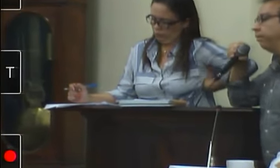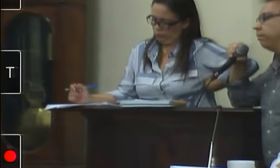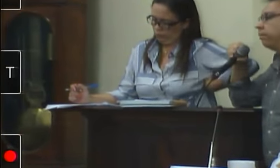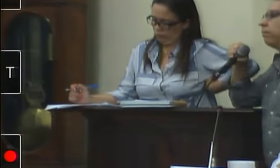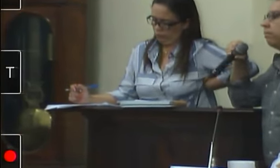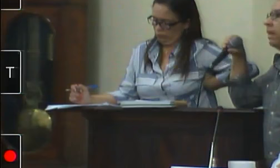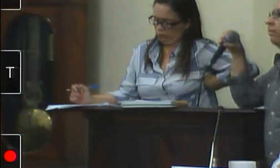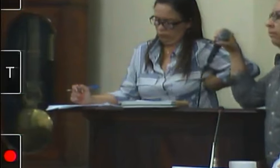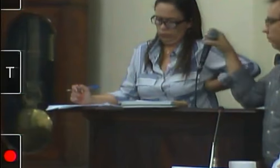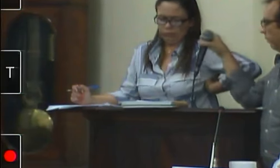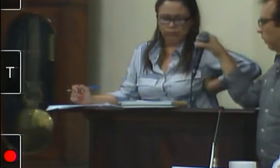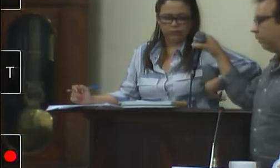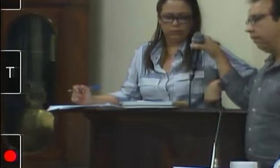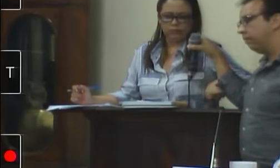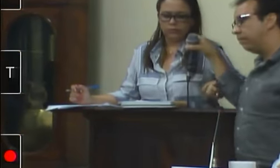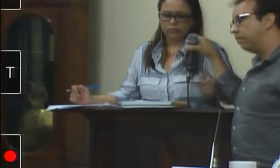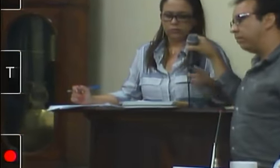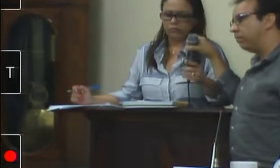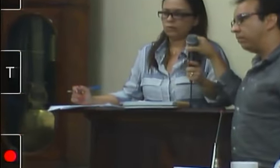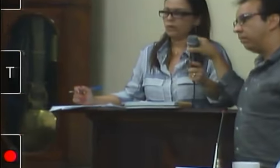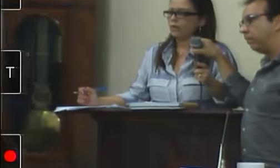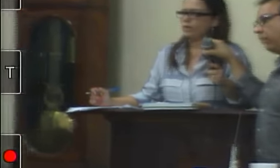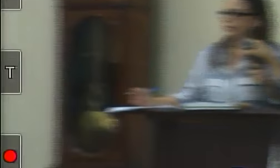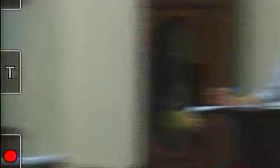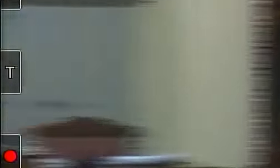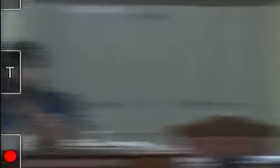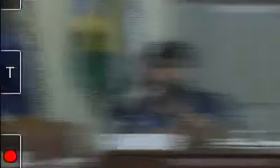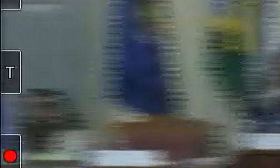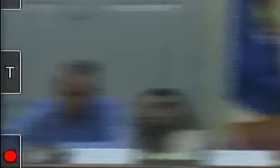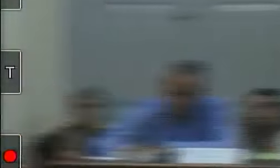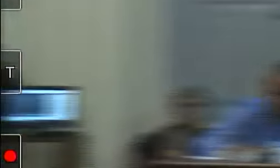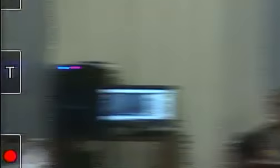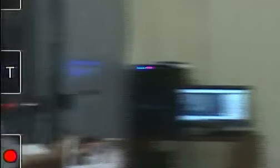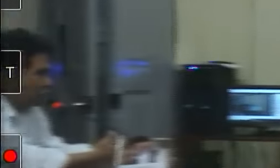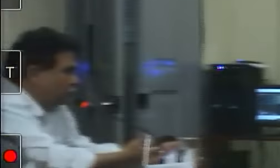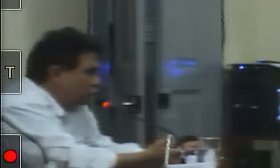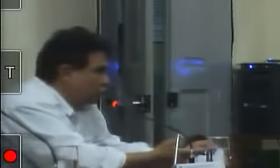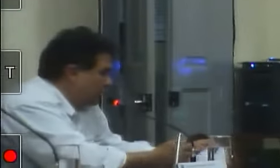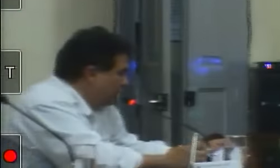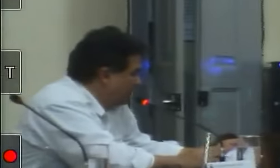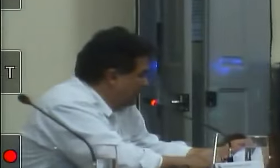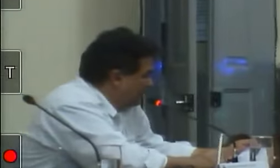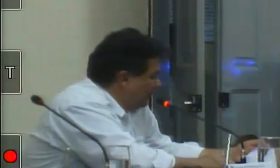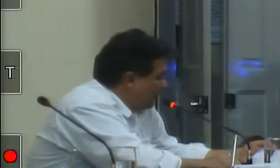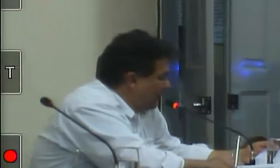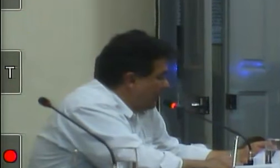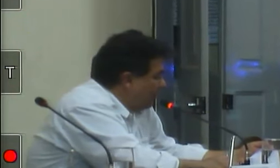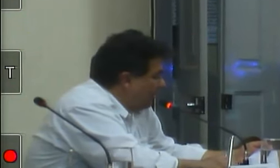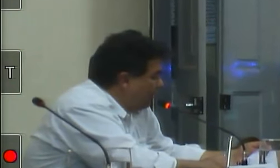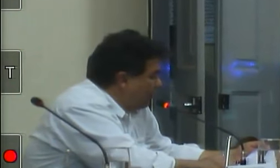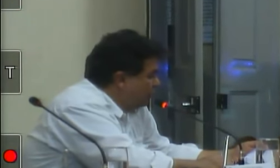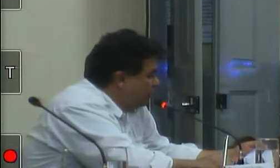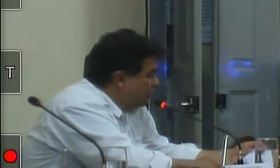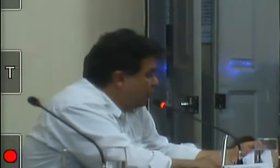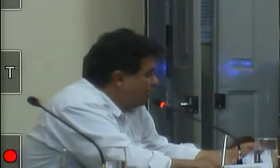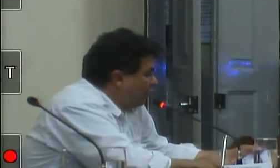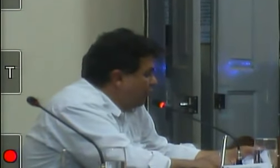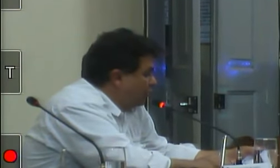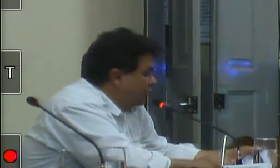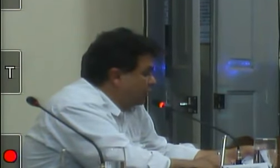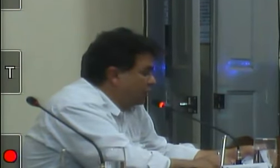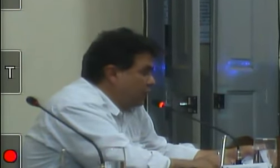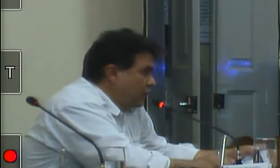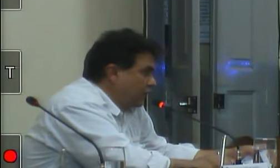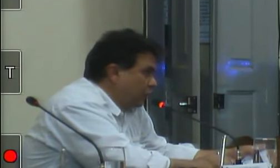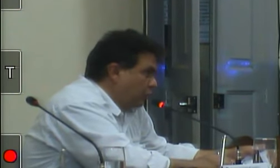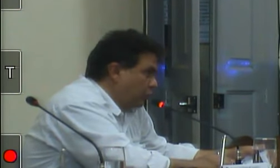concluir. Facilitar, né? Até porque essa relação é muito melhor, né? Próximo do construtor, né? Ô, Léo, e os